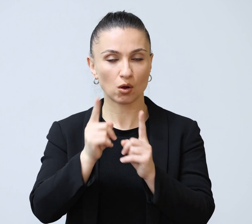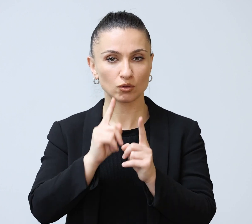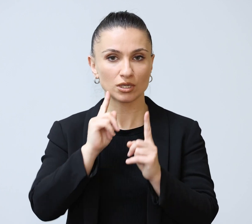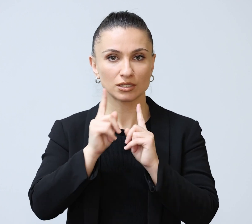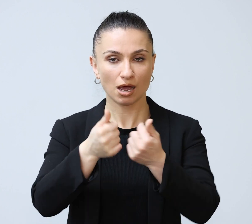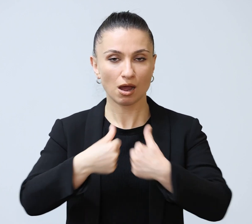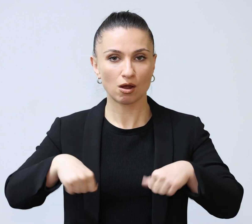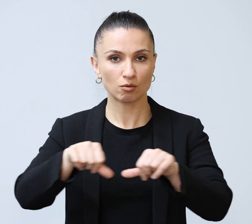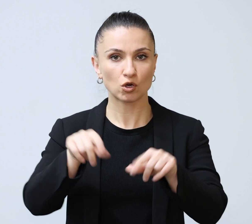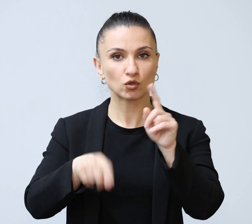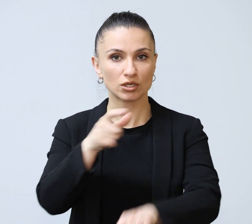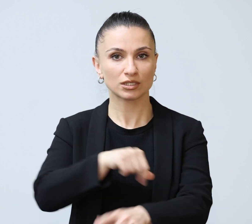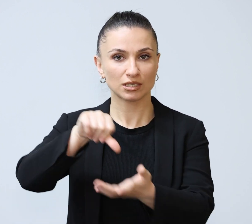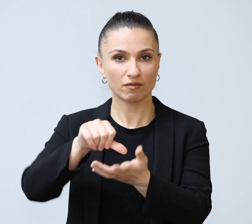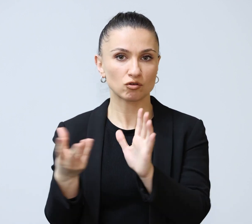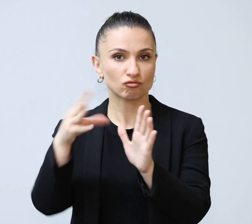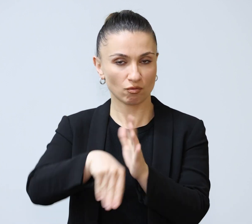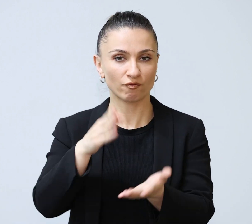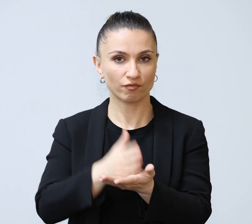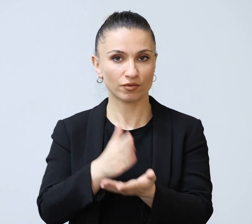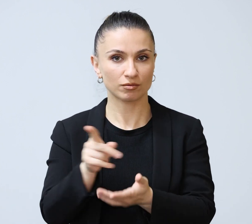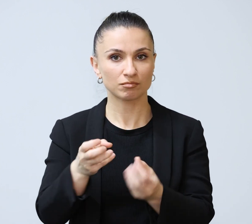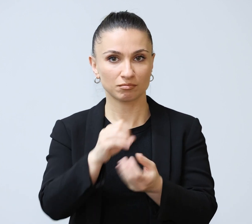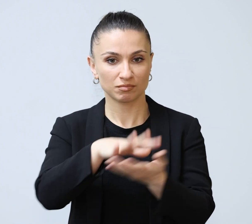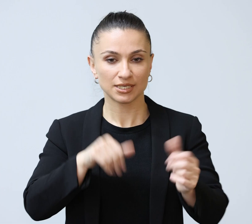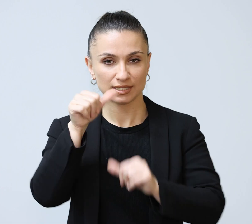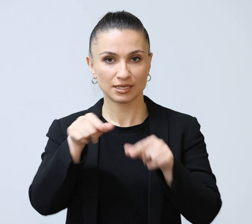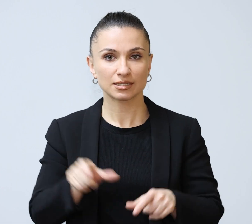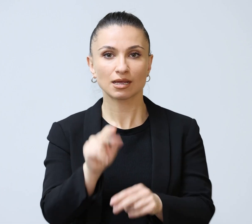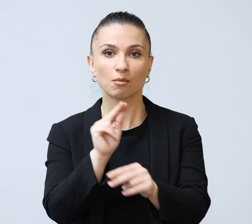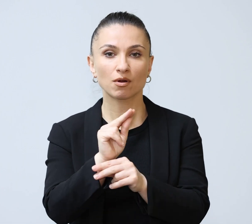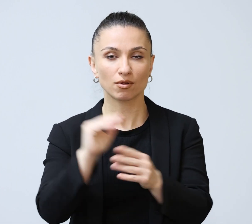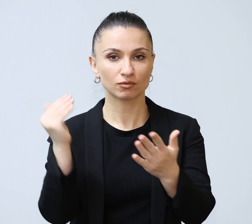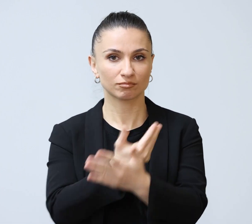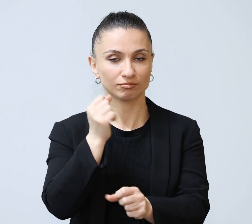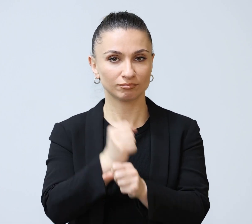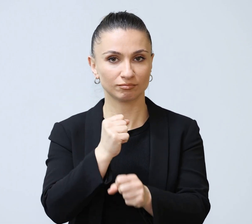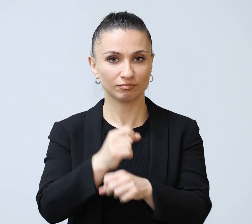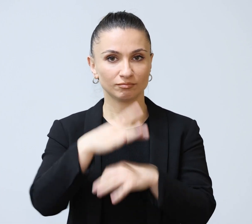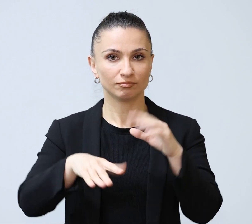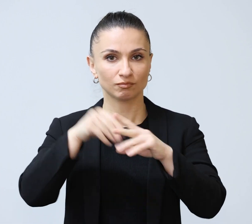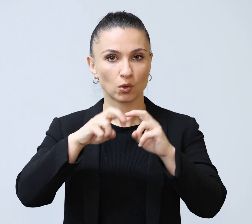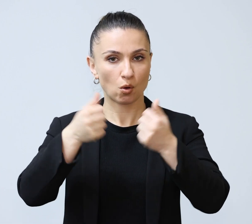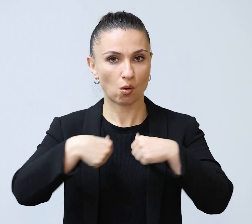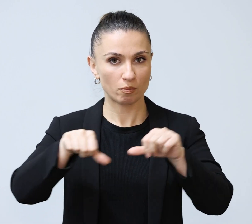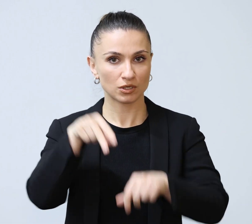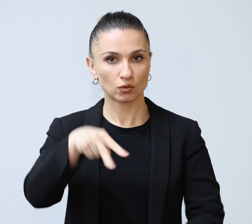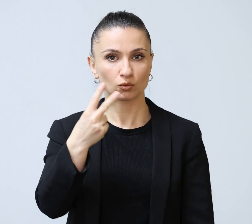է ԿԸՀ-ի կողմից։ 2025 թվականի հոկտեմբերի 4-ին կայանալիք մունիցիպալիտետի մարմինների ընտրությունների